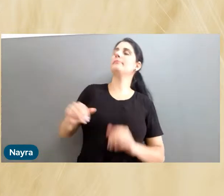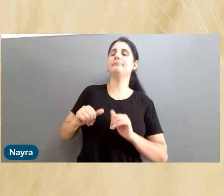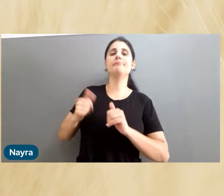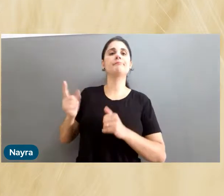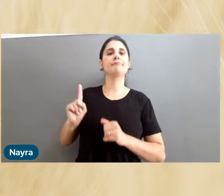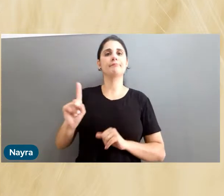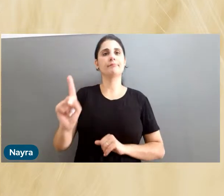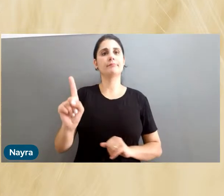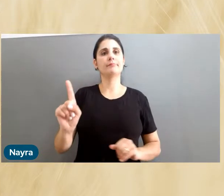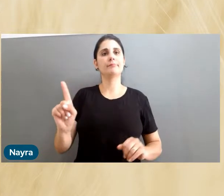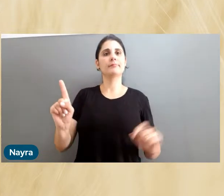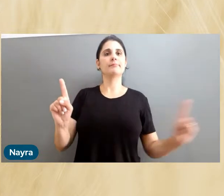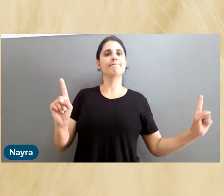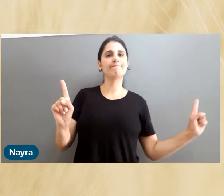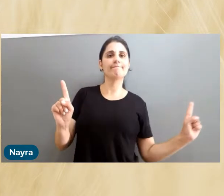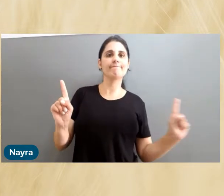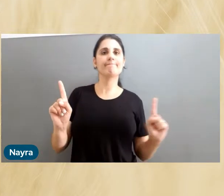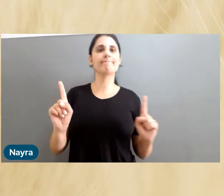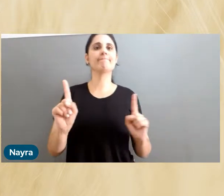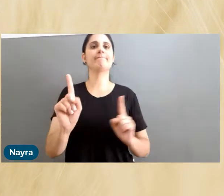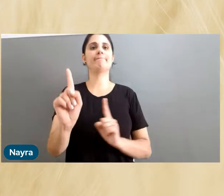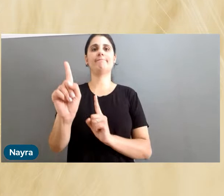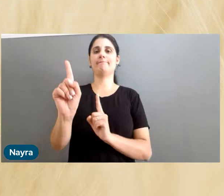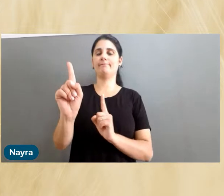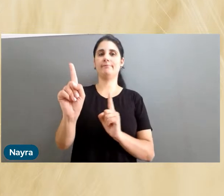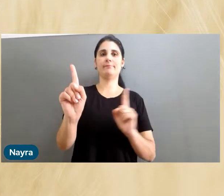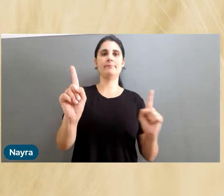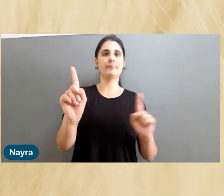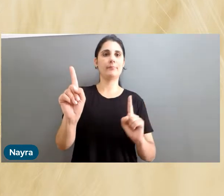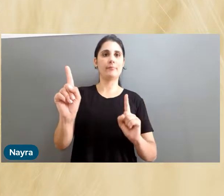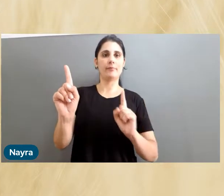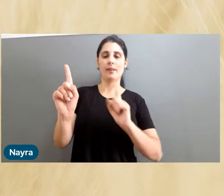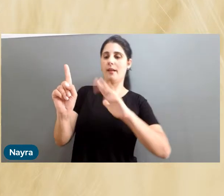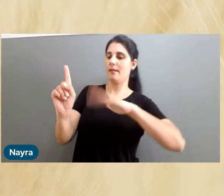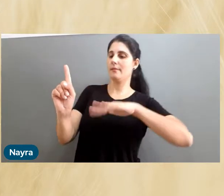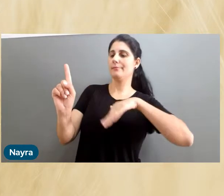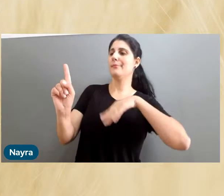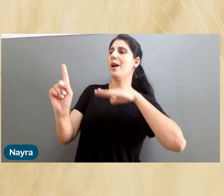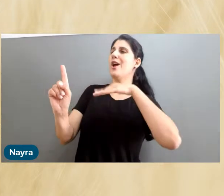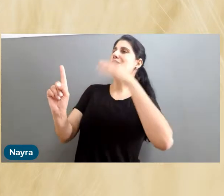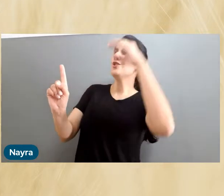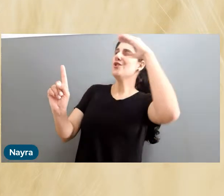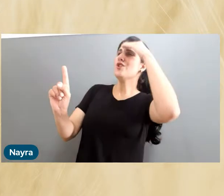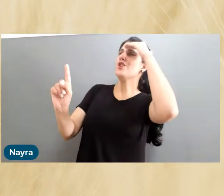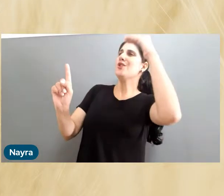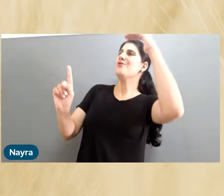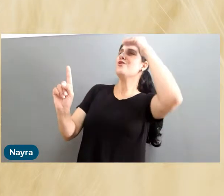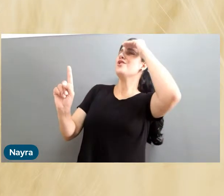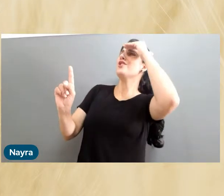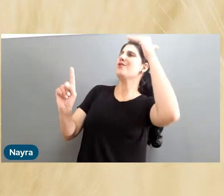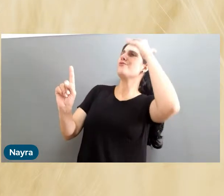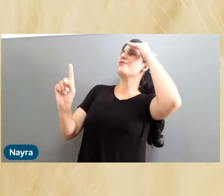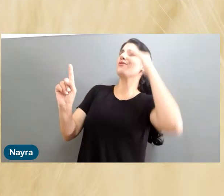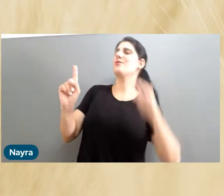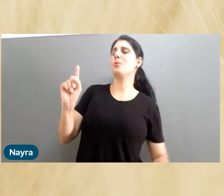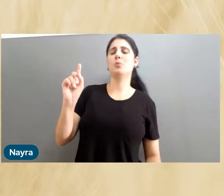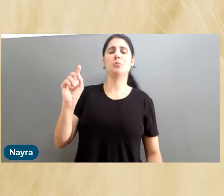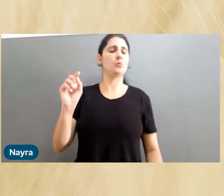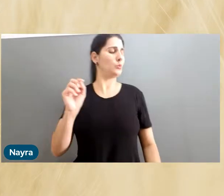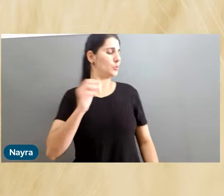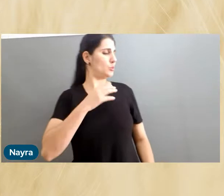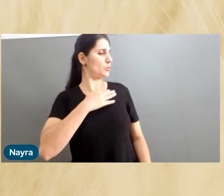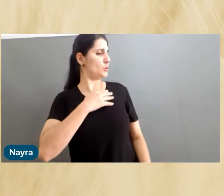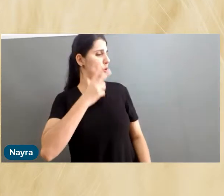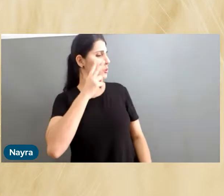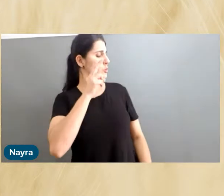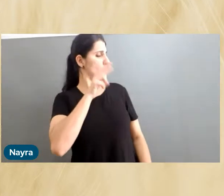fechasse, mas na hora que ele se aproxima do ônibus, vem uma criança chamando por ele. Seu Chico, seu Chico. Chico olhou